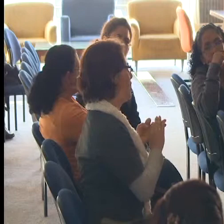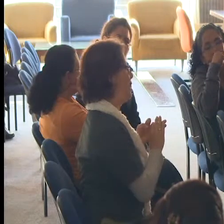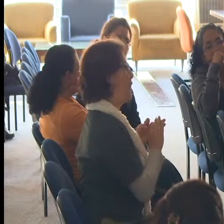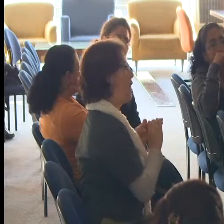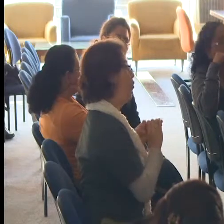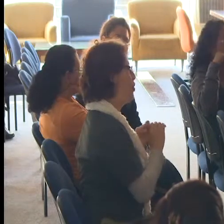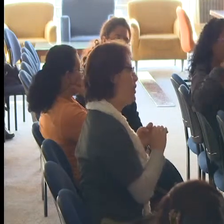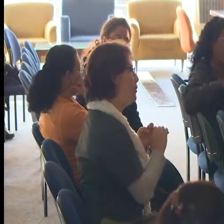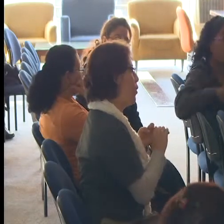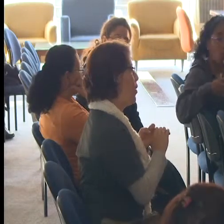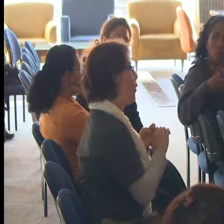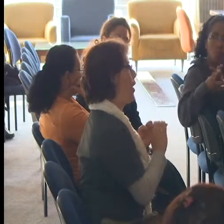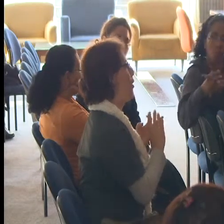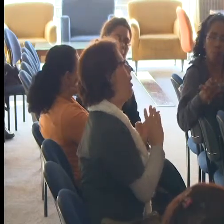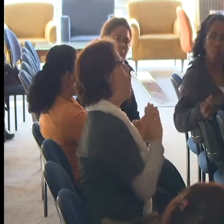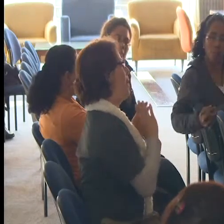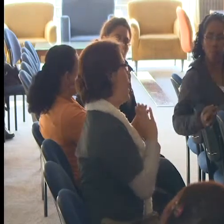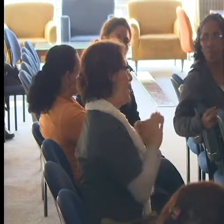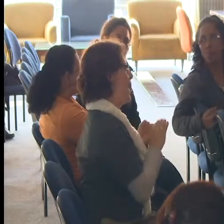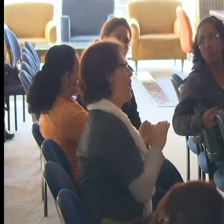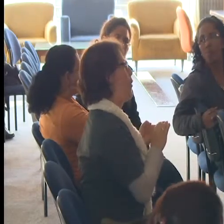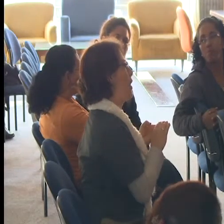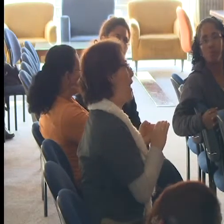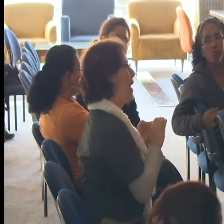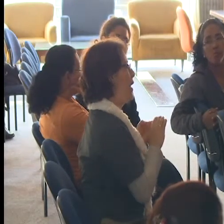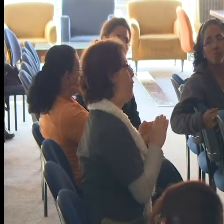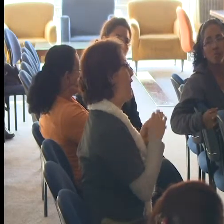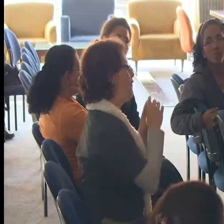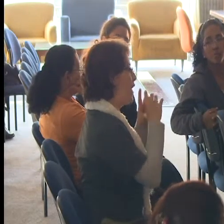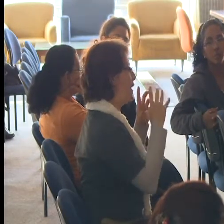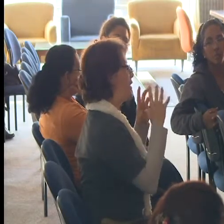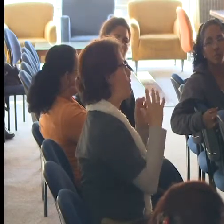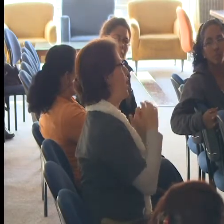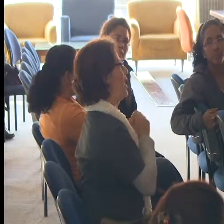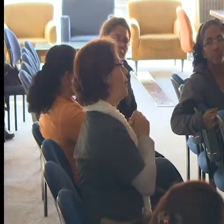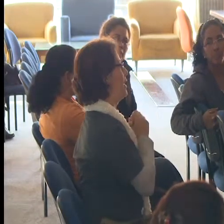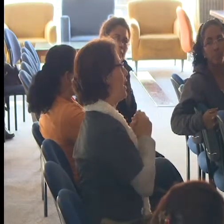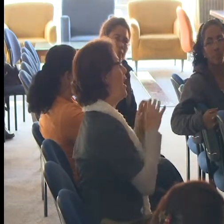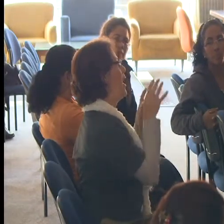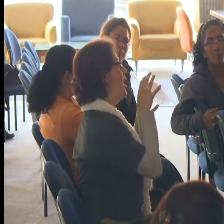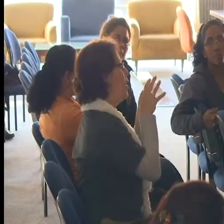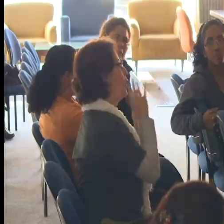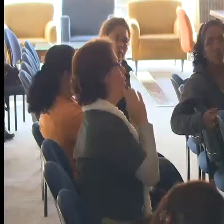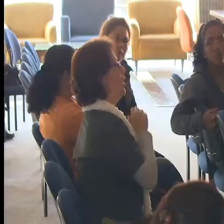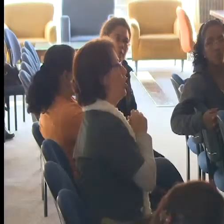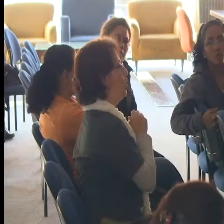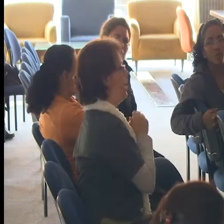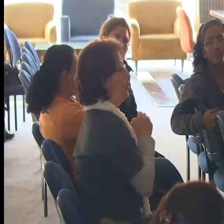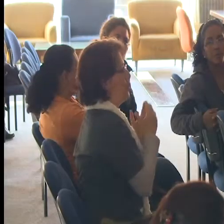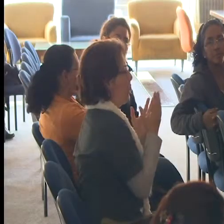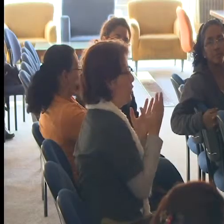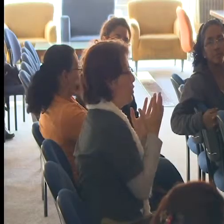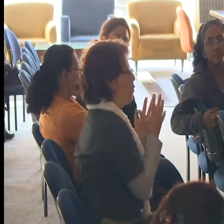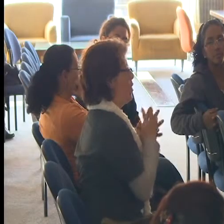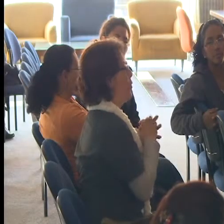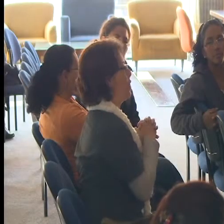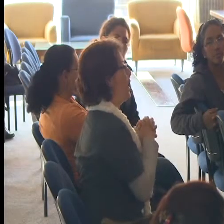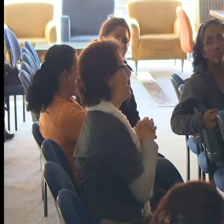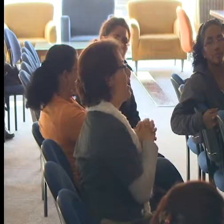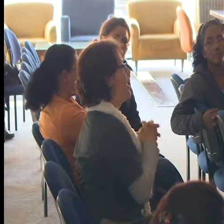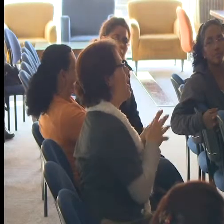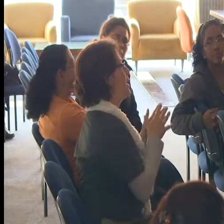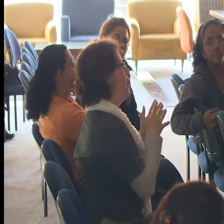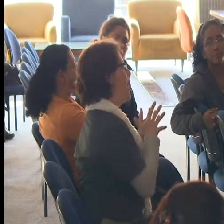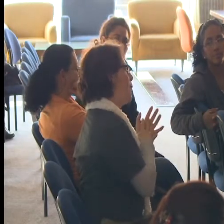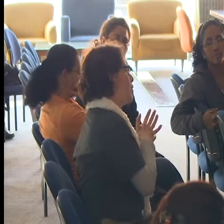el vocabulario, se trabaja muchísimo vocabulario para llegar a elaborar unas frases como la gramática, incluyendo los verbos, porque eso es